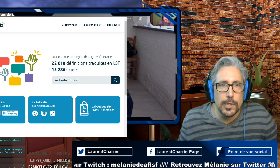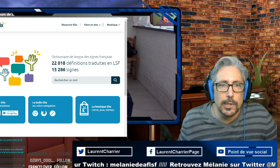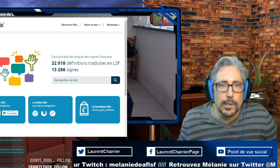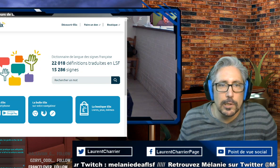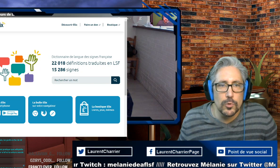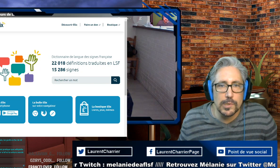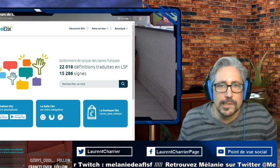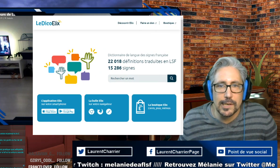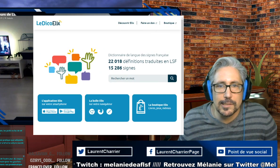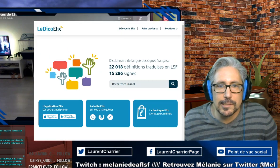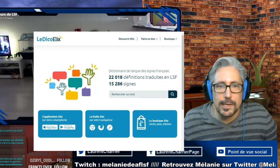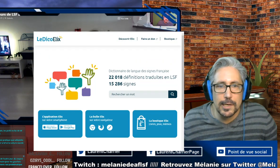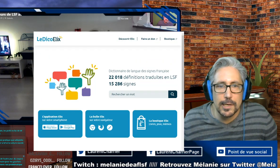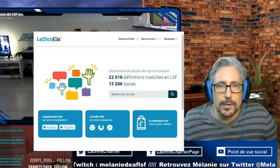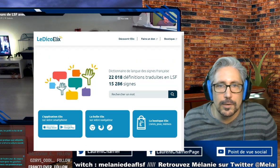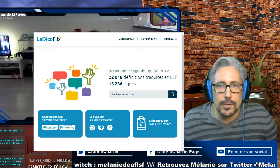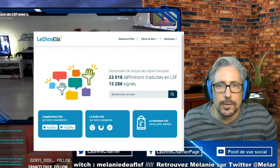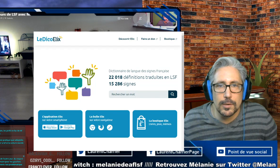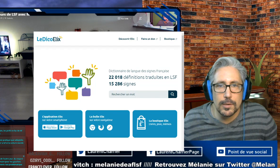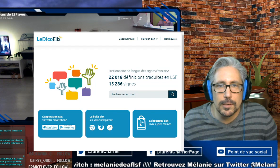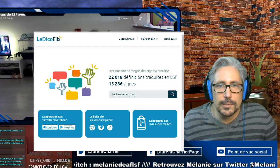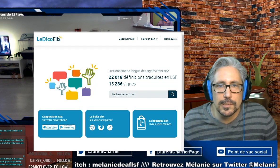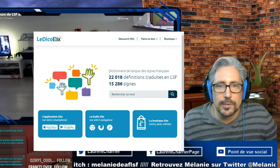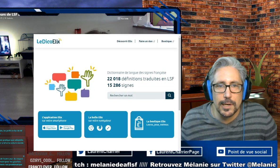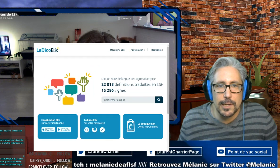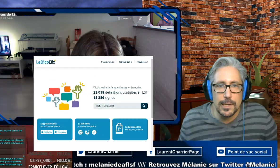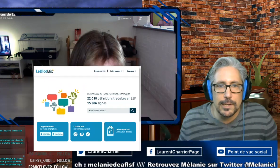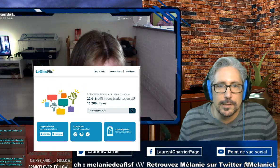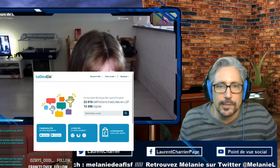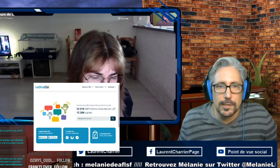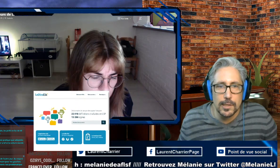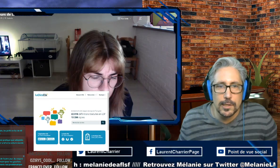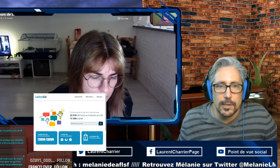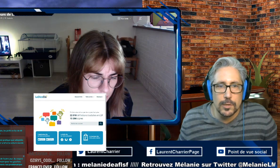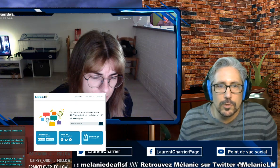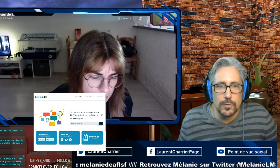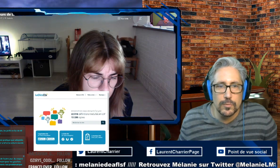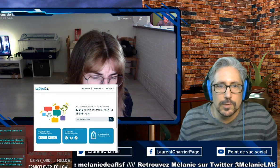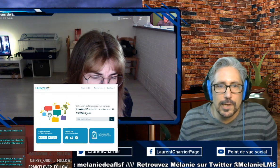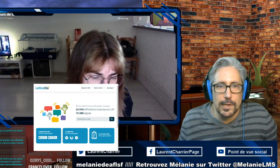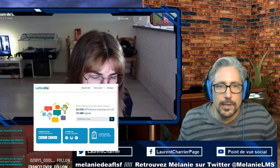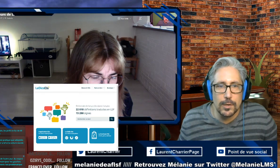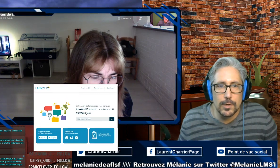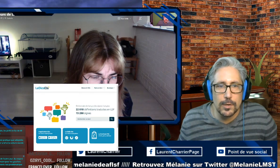Hop, donc ça c'est dictionnaire Elix.